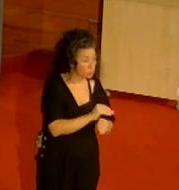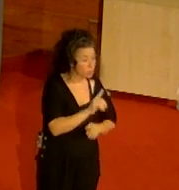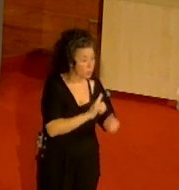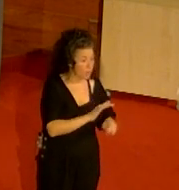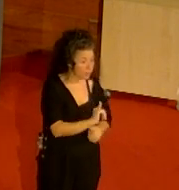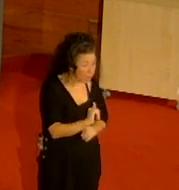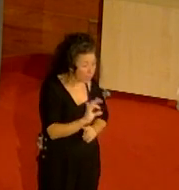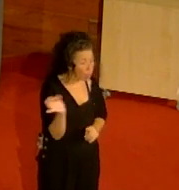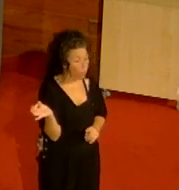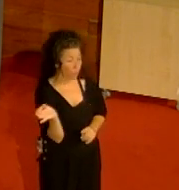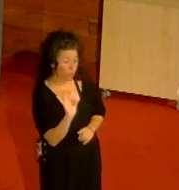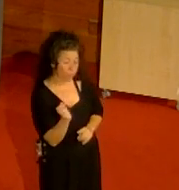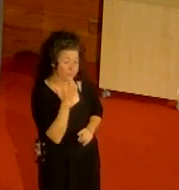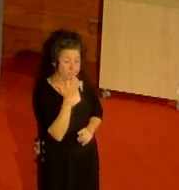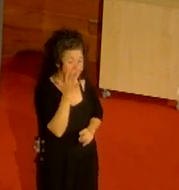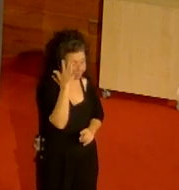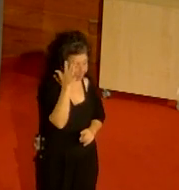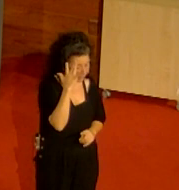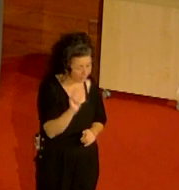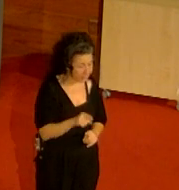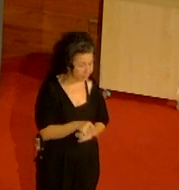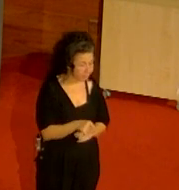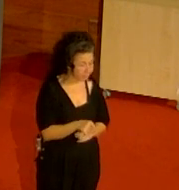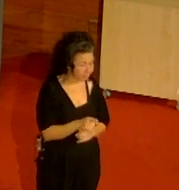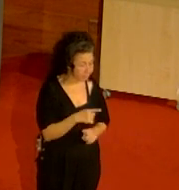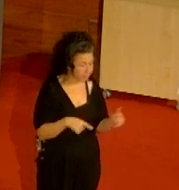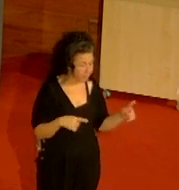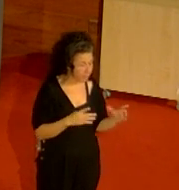O si en ese medio